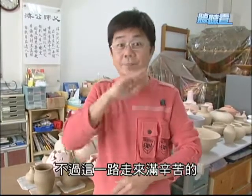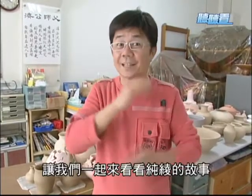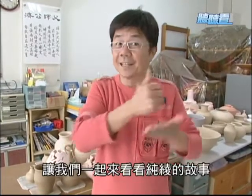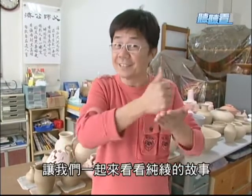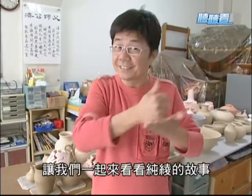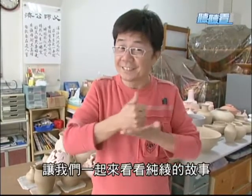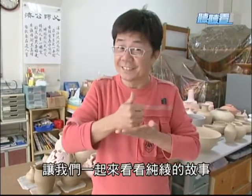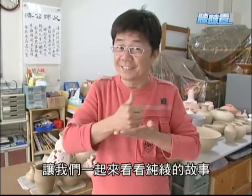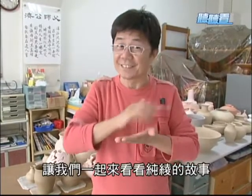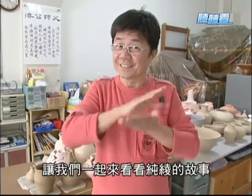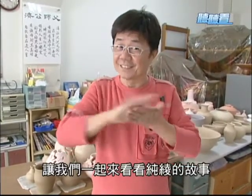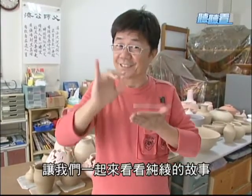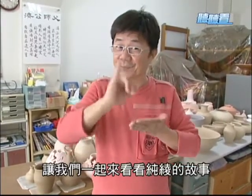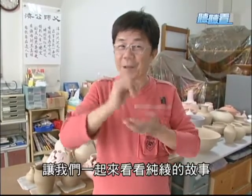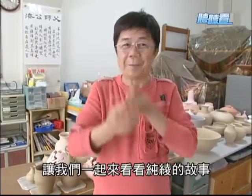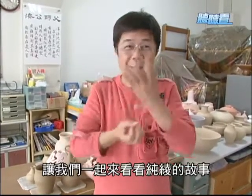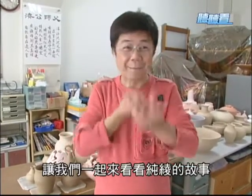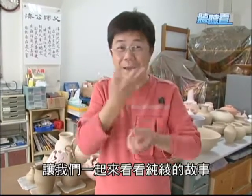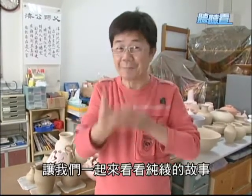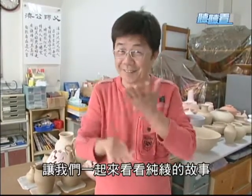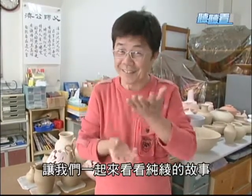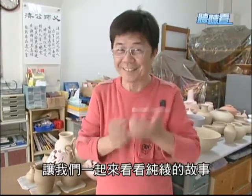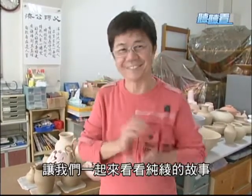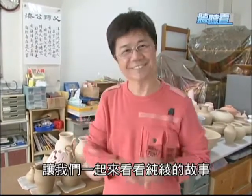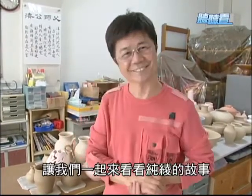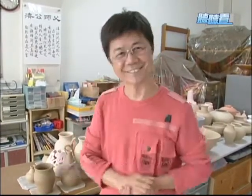们一起来看看纯林的故事吧。